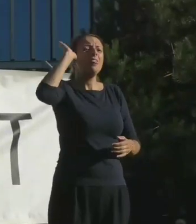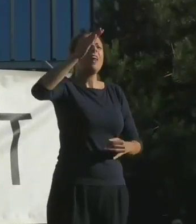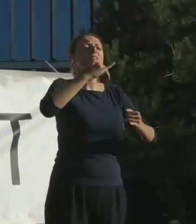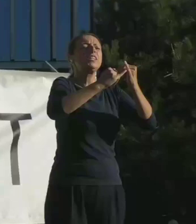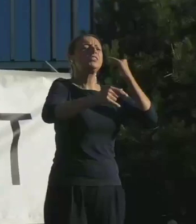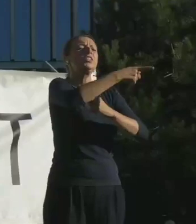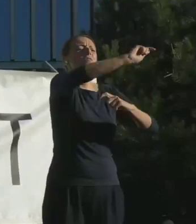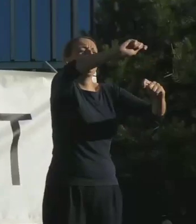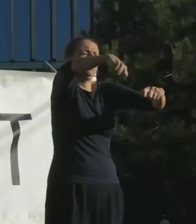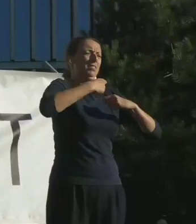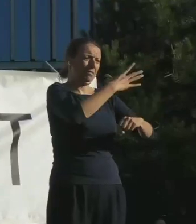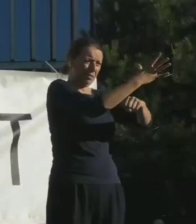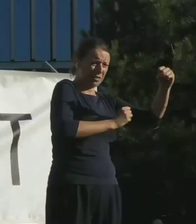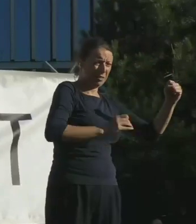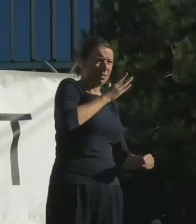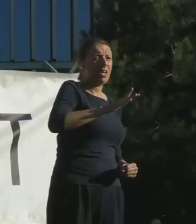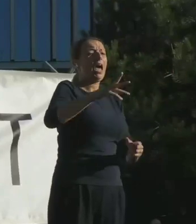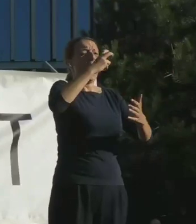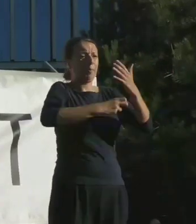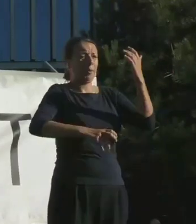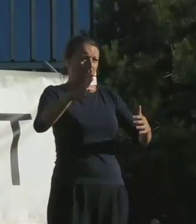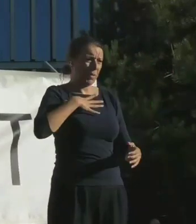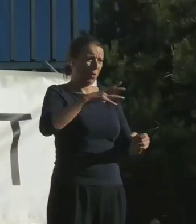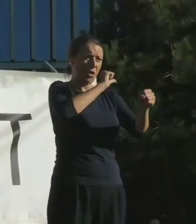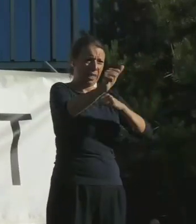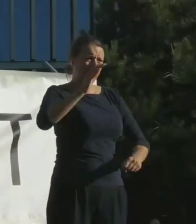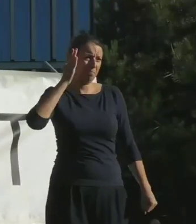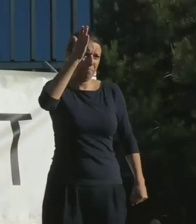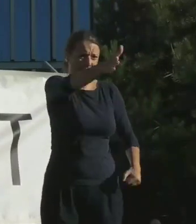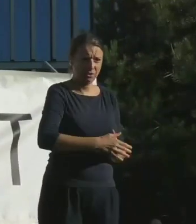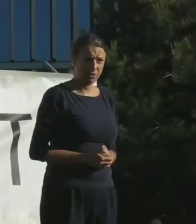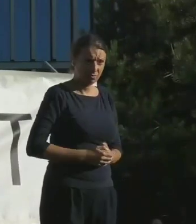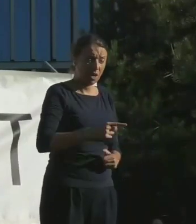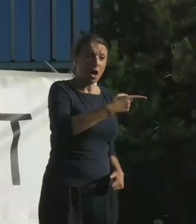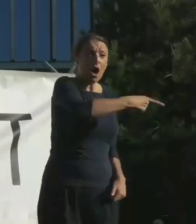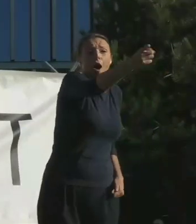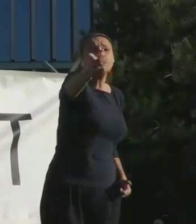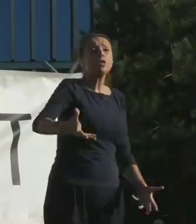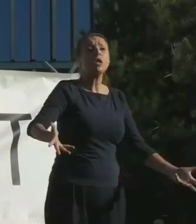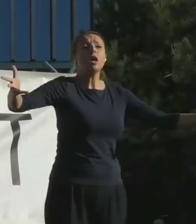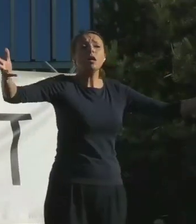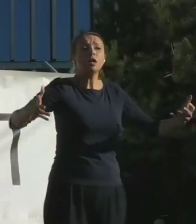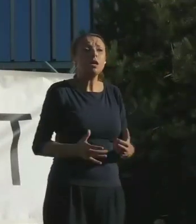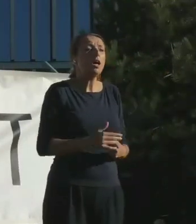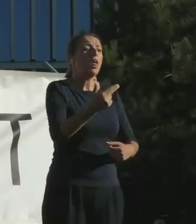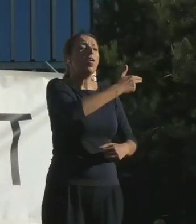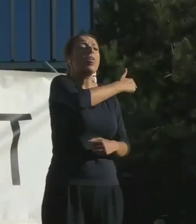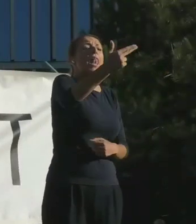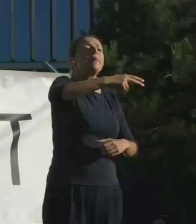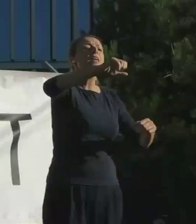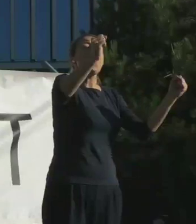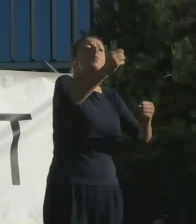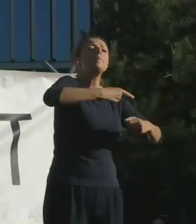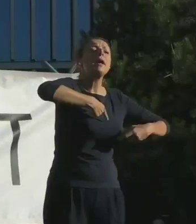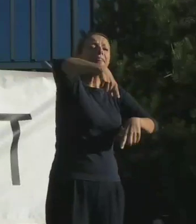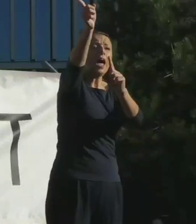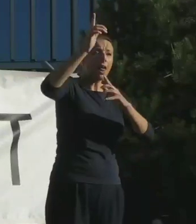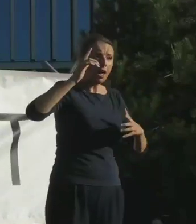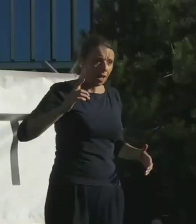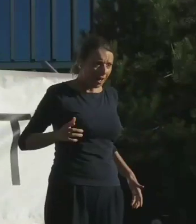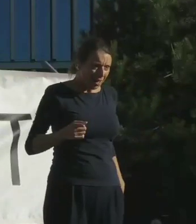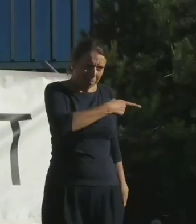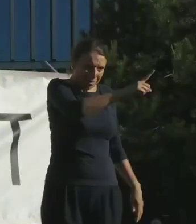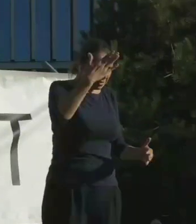więzień. Aborcja była, jest i będzie, a wy po prostu się od tego tematu odpierdolcie, bo się